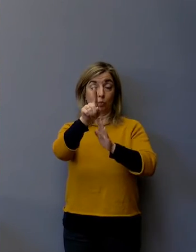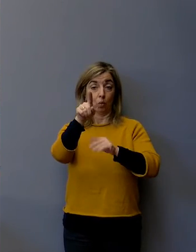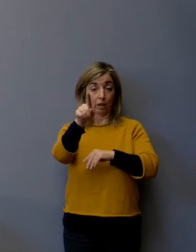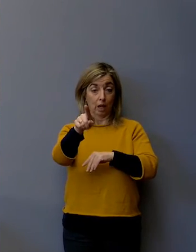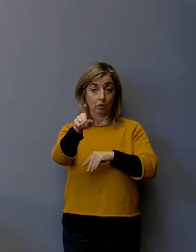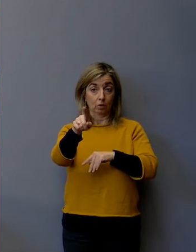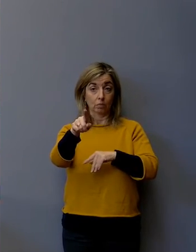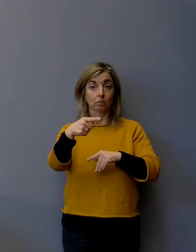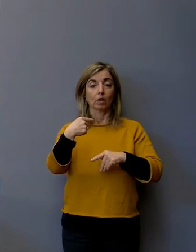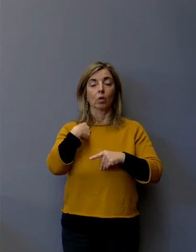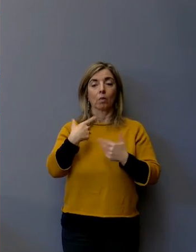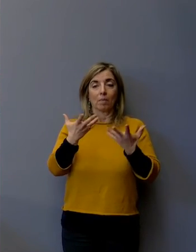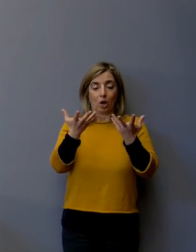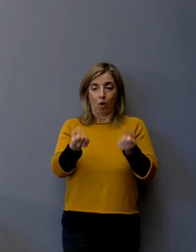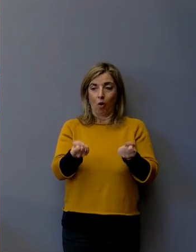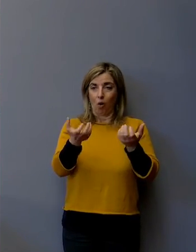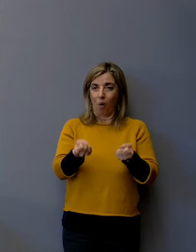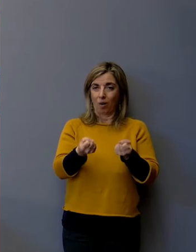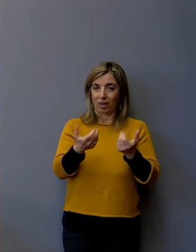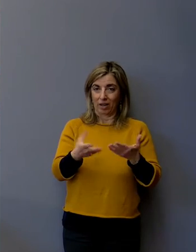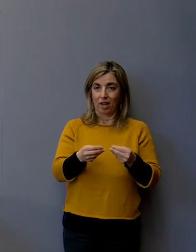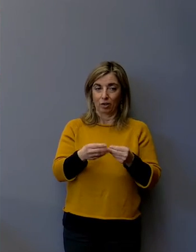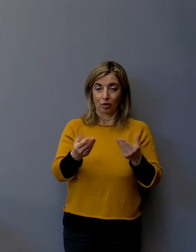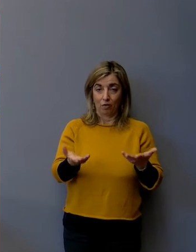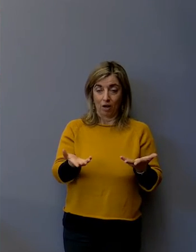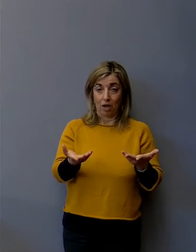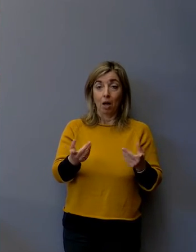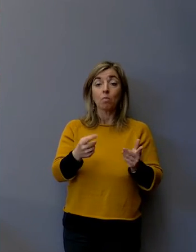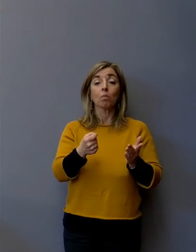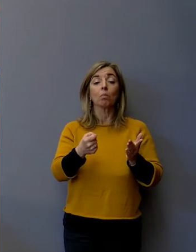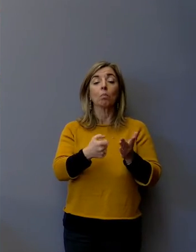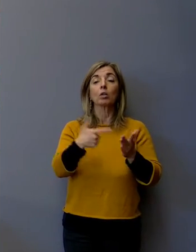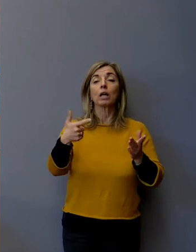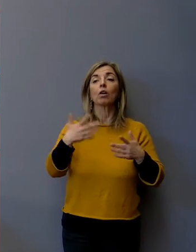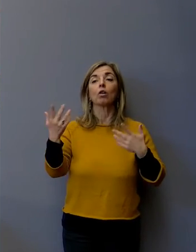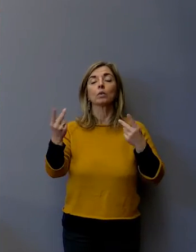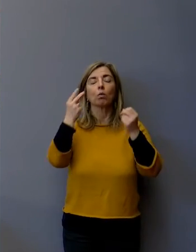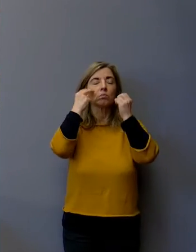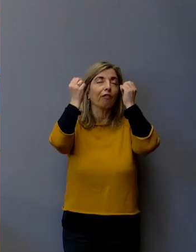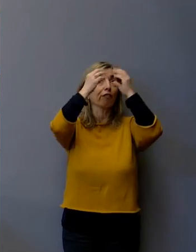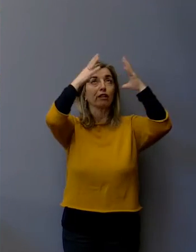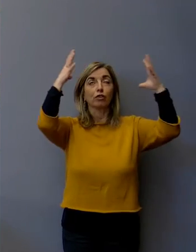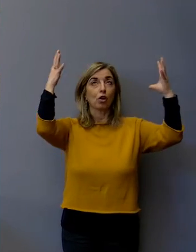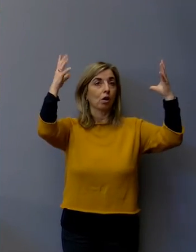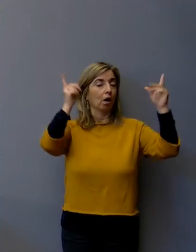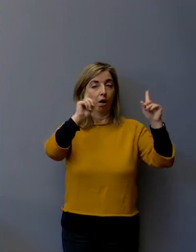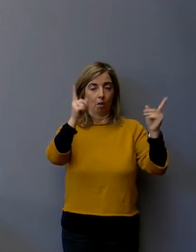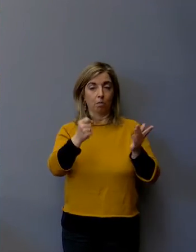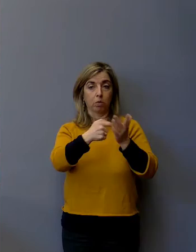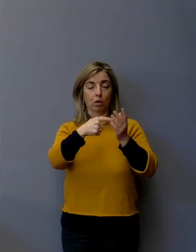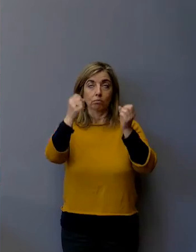compiere a fare quello che conta non è avere le visioni quello che conta è realizzarle queste